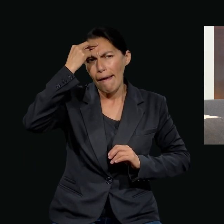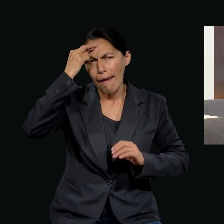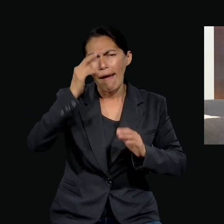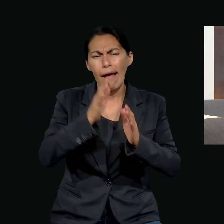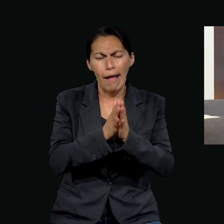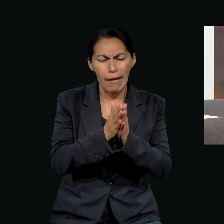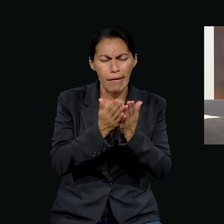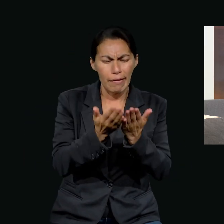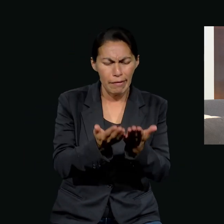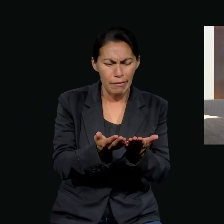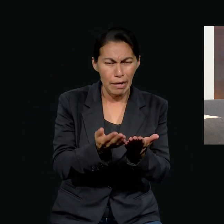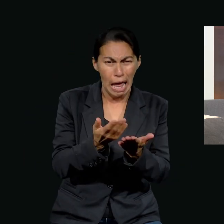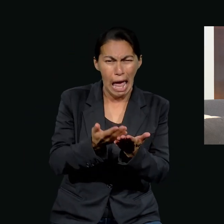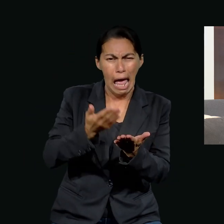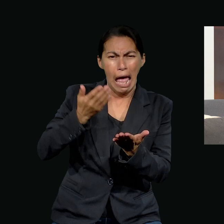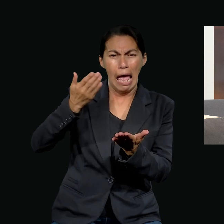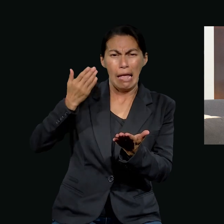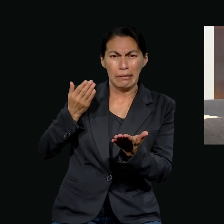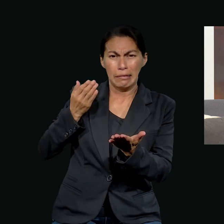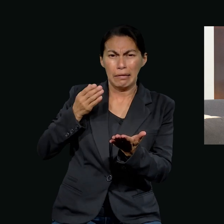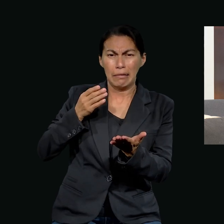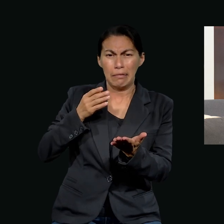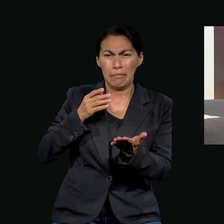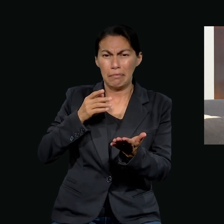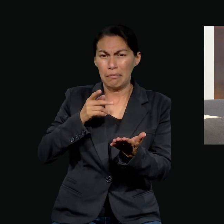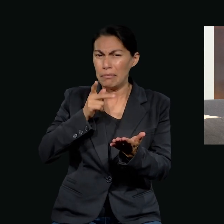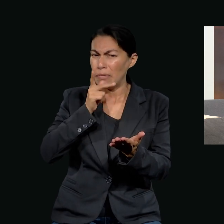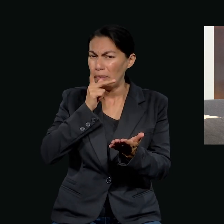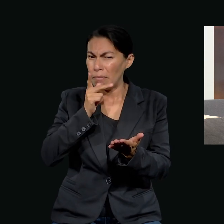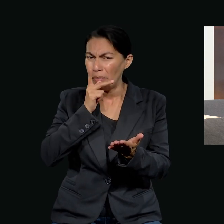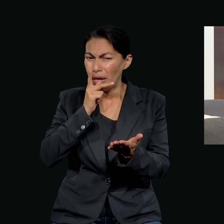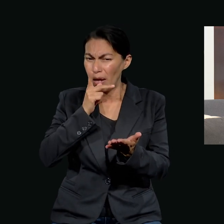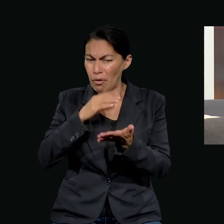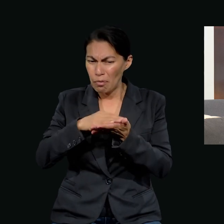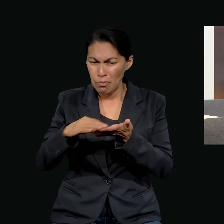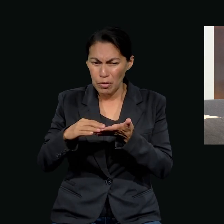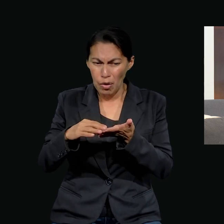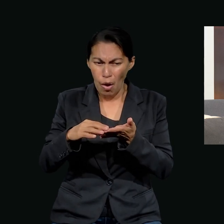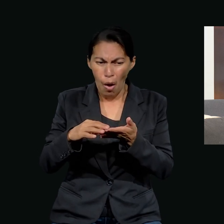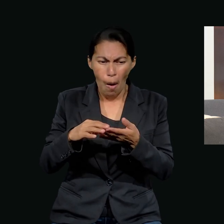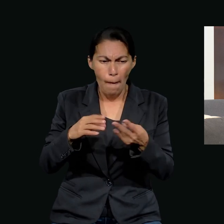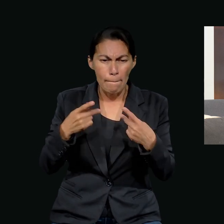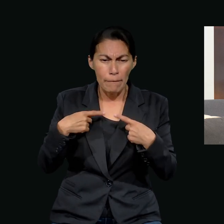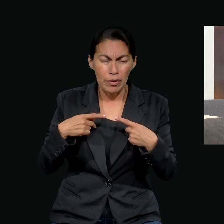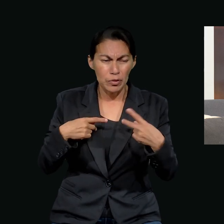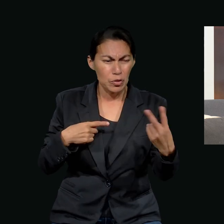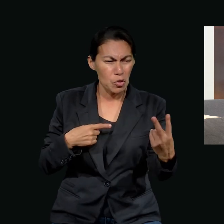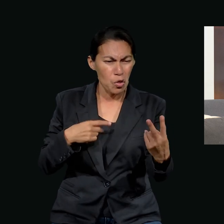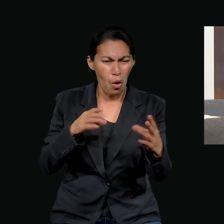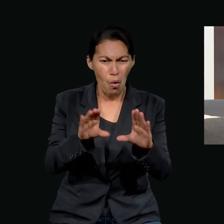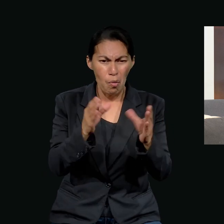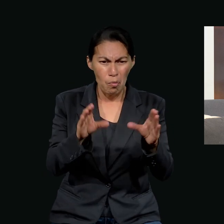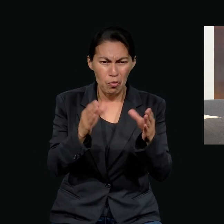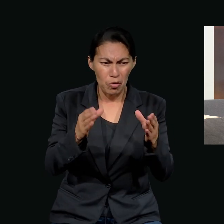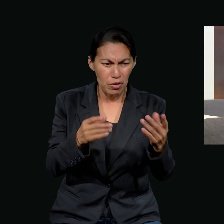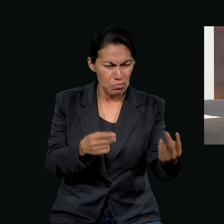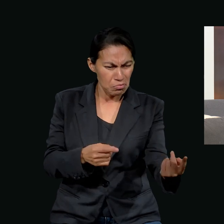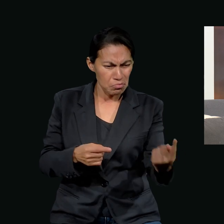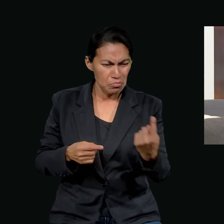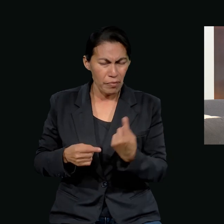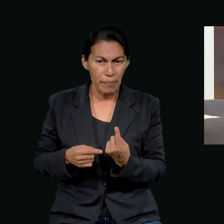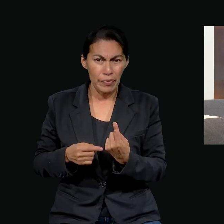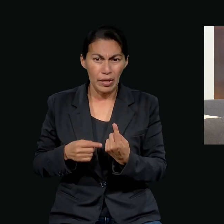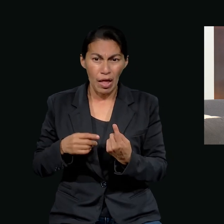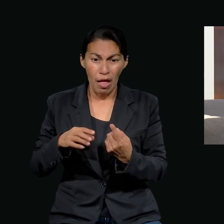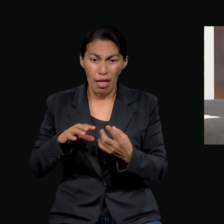Un libro que unos colportores habían vendido y que mi papá había comprado. Ese libro se titula El desenlace